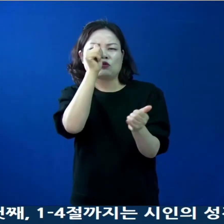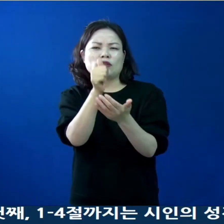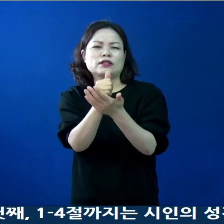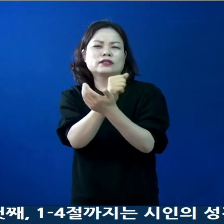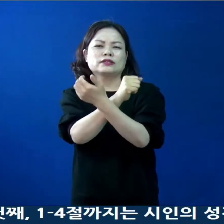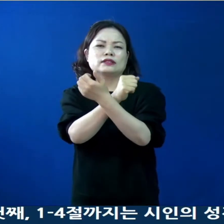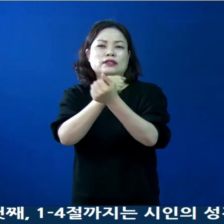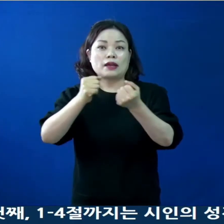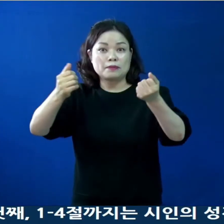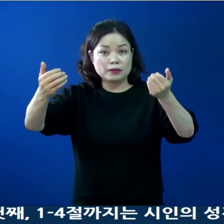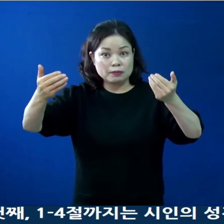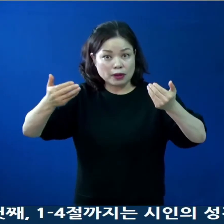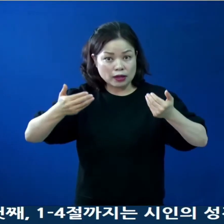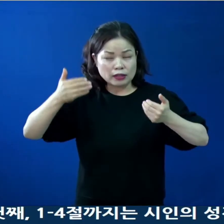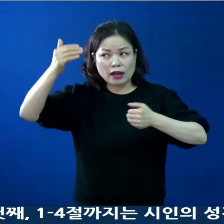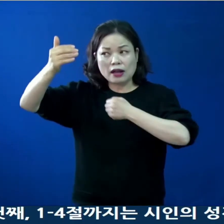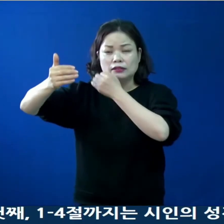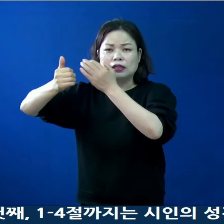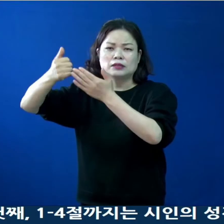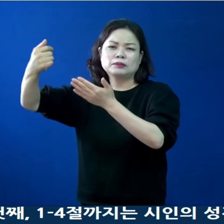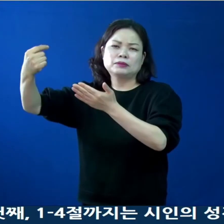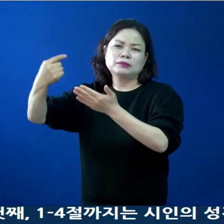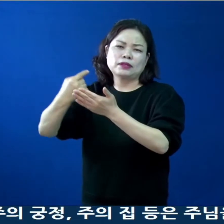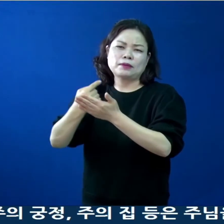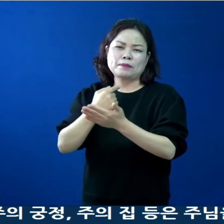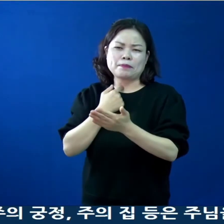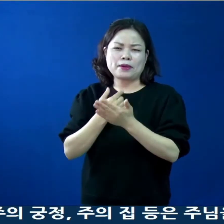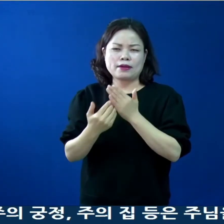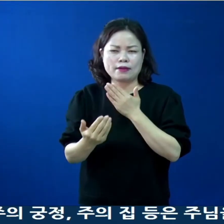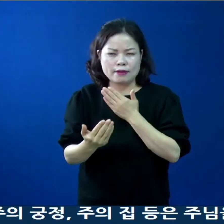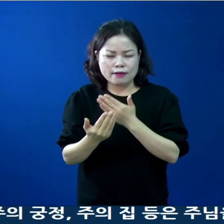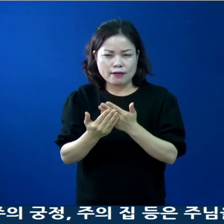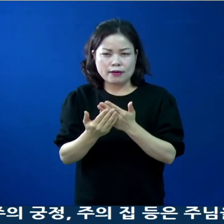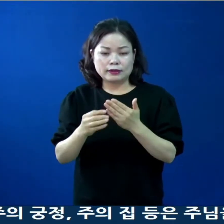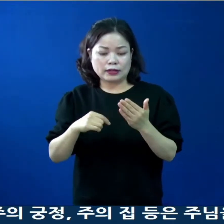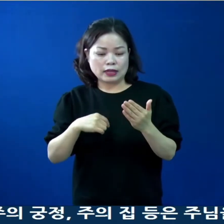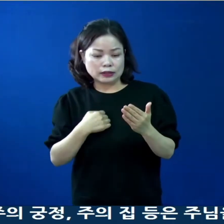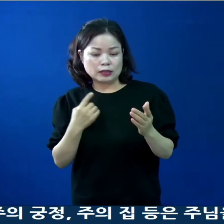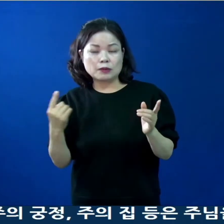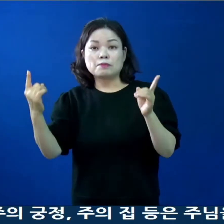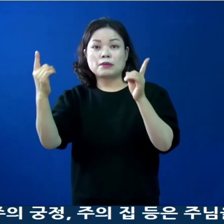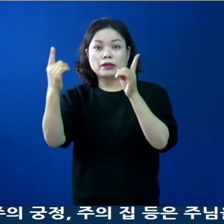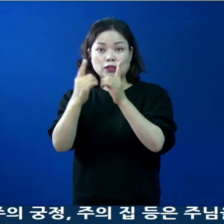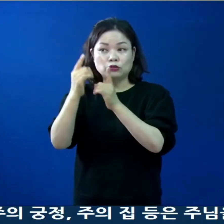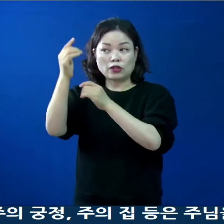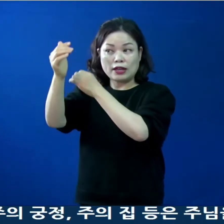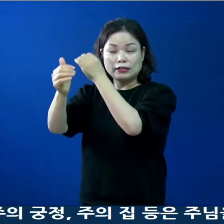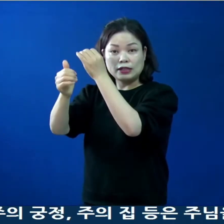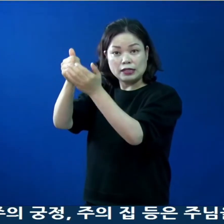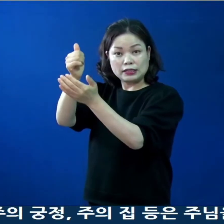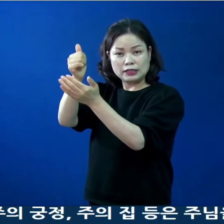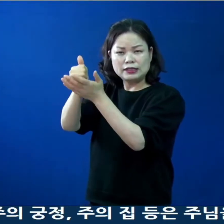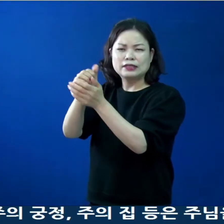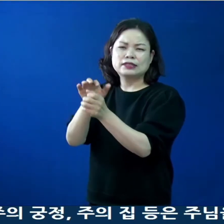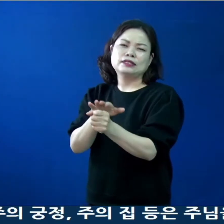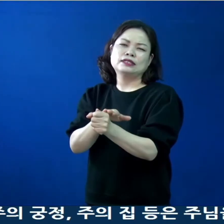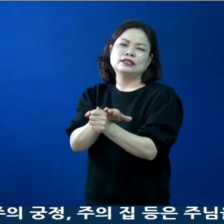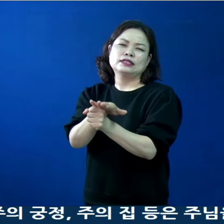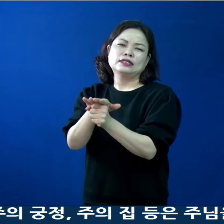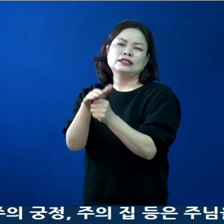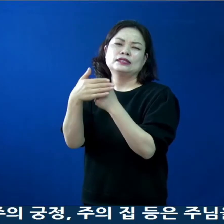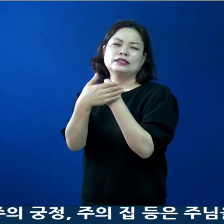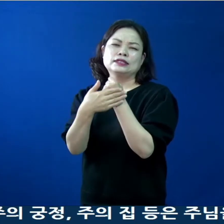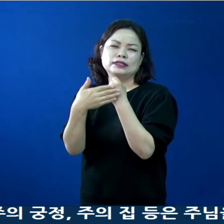경험했을 것이고요, 하나님의 임재를 경험했을 것이고, 자신을 만나주시는 하나님의 사랑과